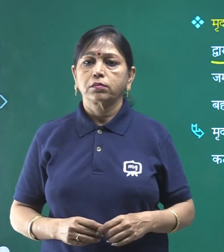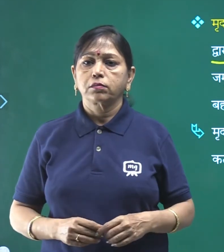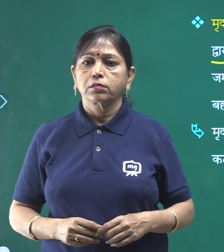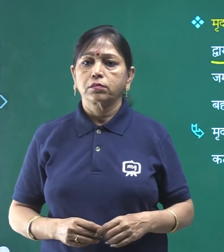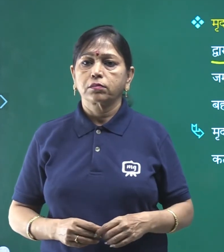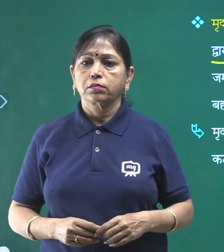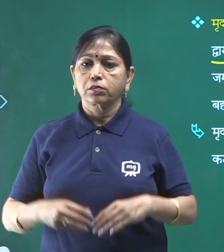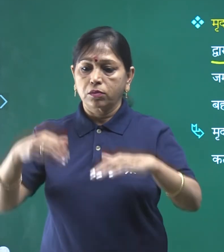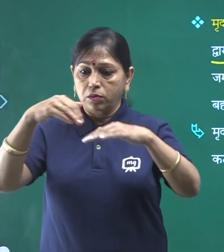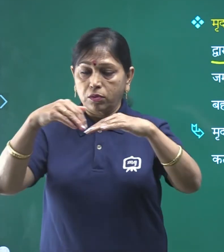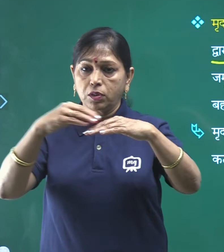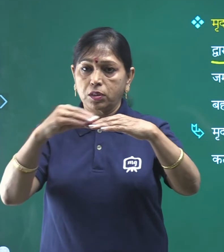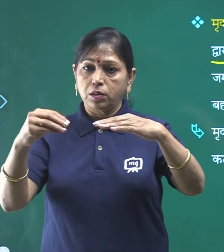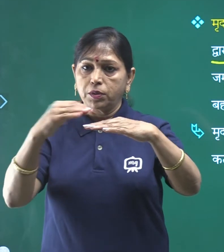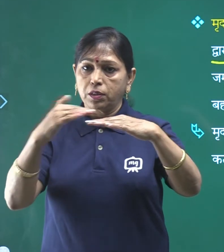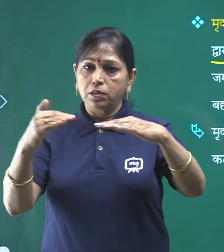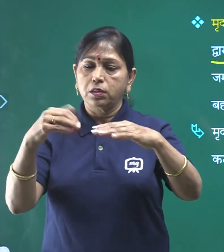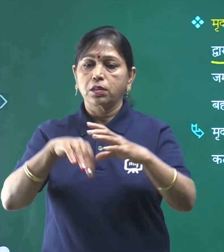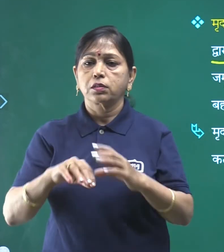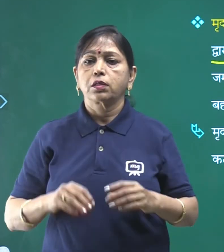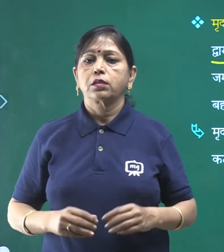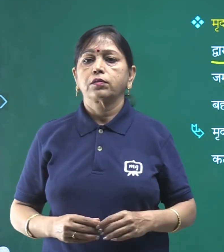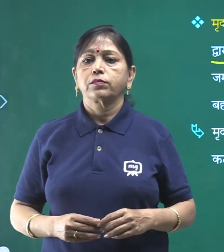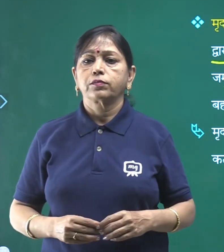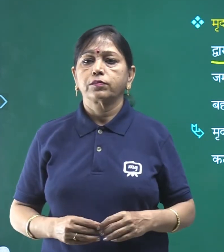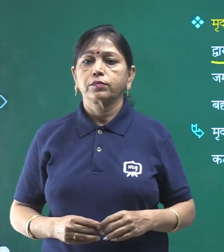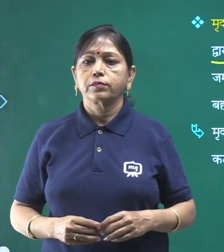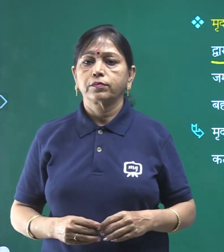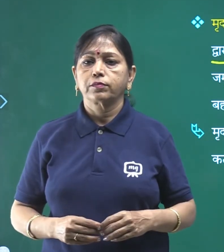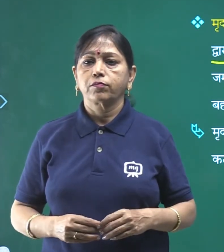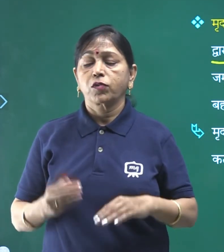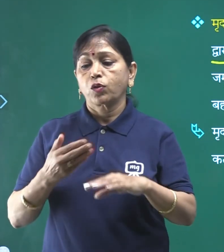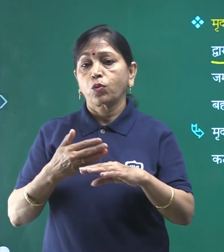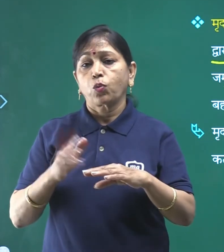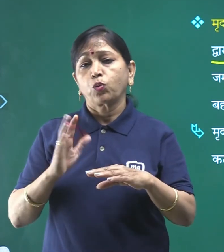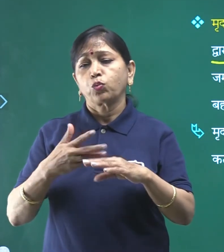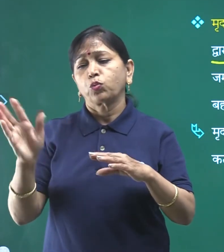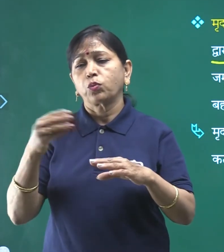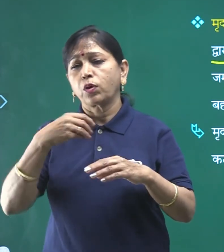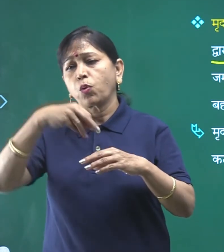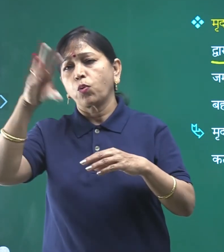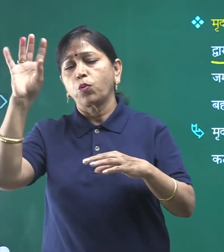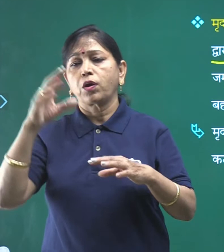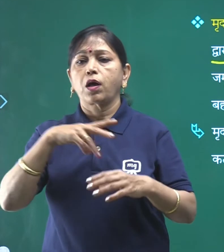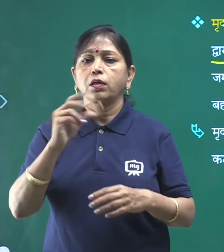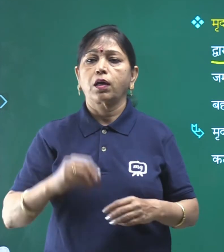कि जमीन की सतह से देते हैं 12 रोड ना आइज